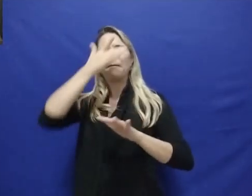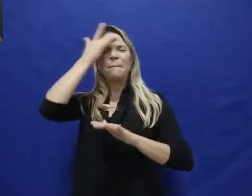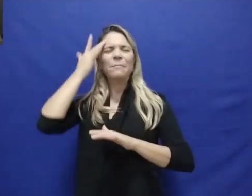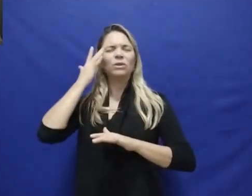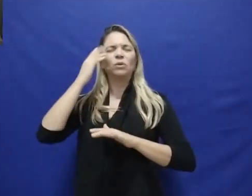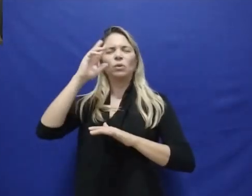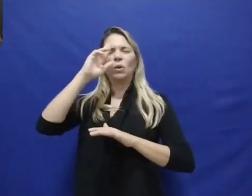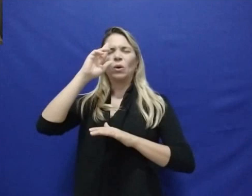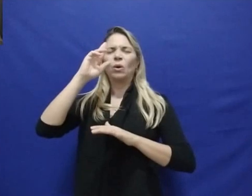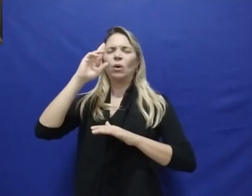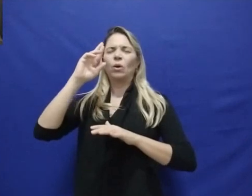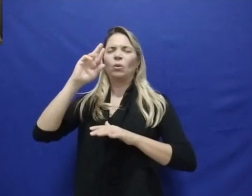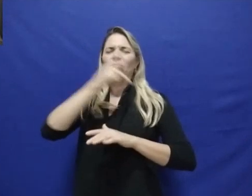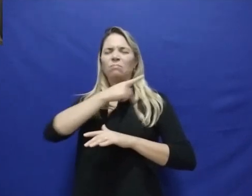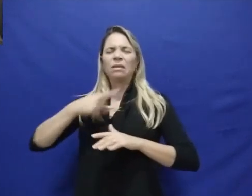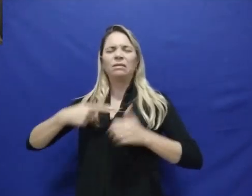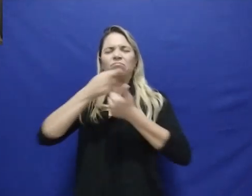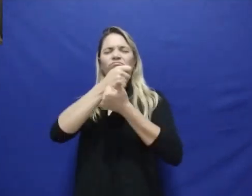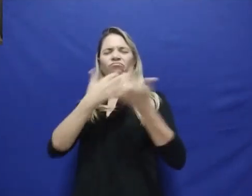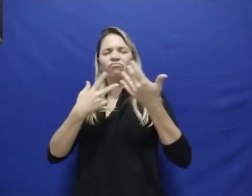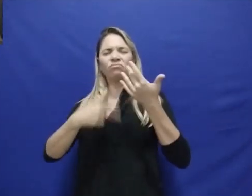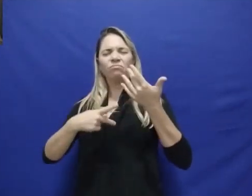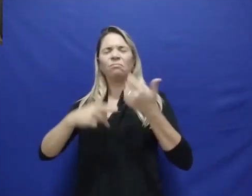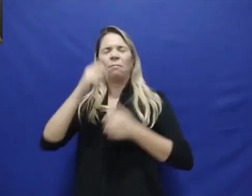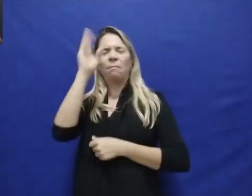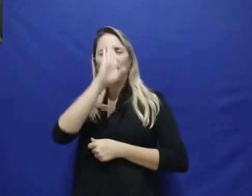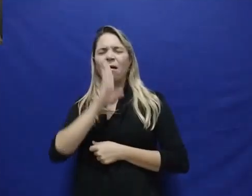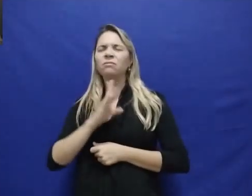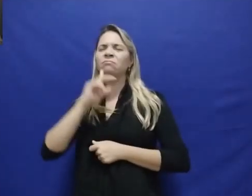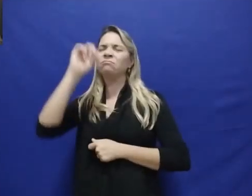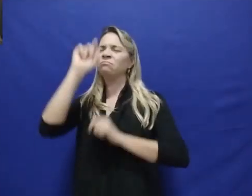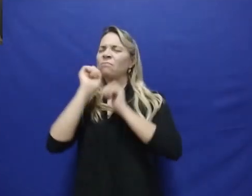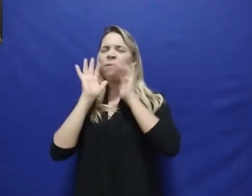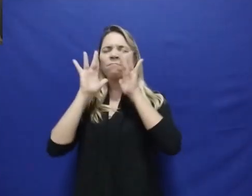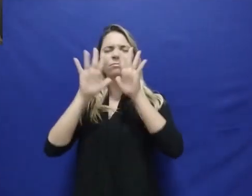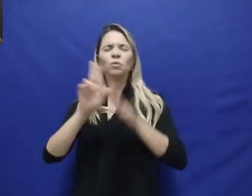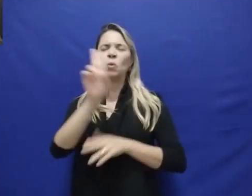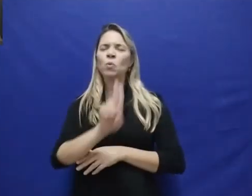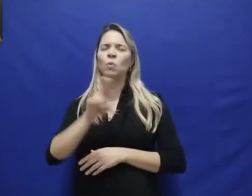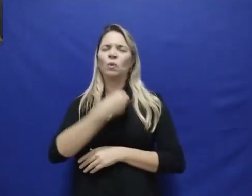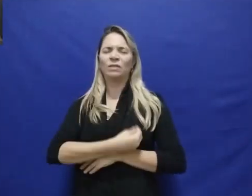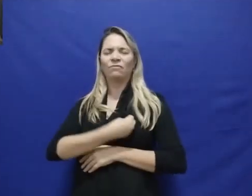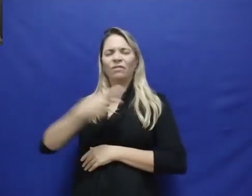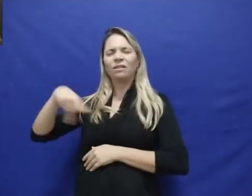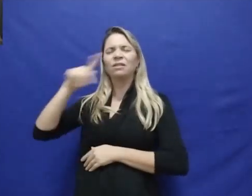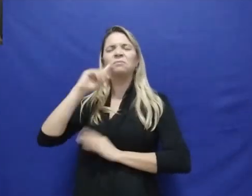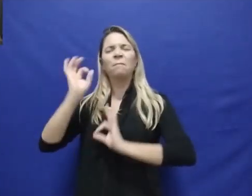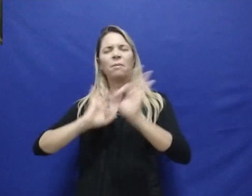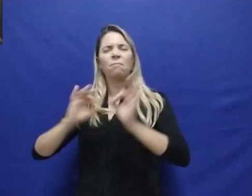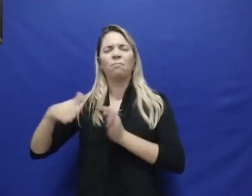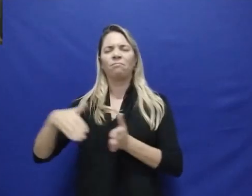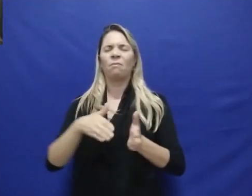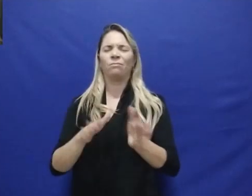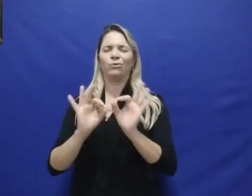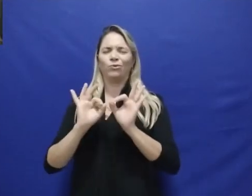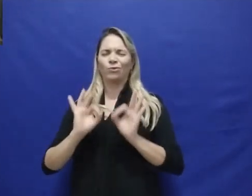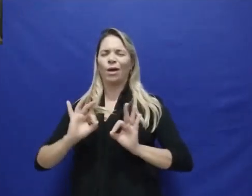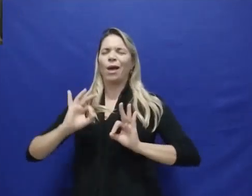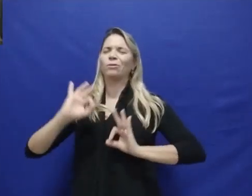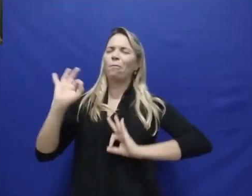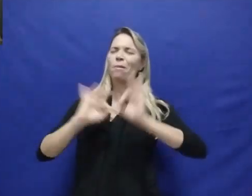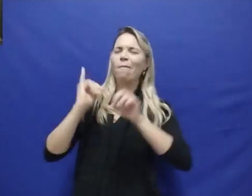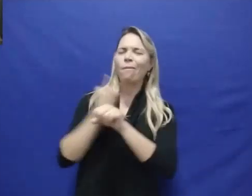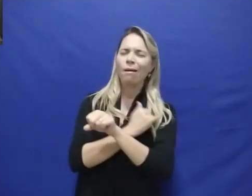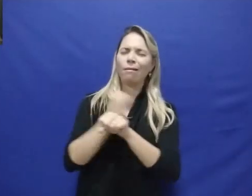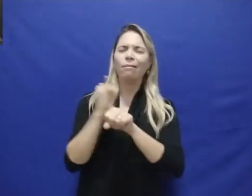elas possam ser usadas pelo Senhor, ó Deus, para guiar o povo brasileiro, ó Deus, nesse